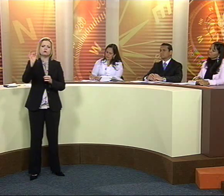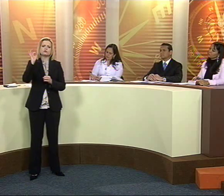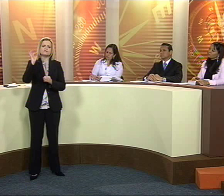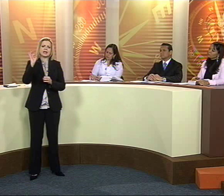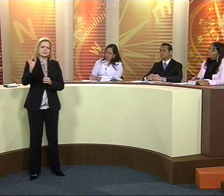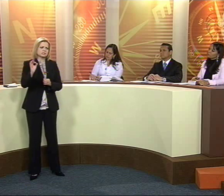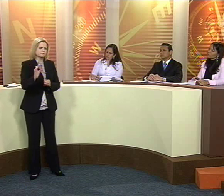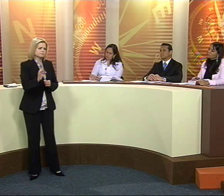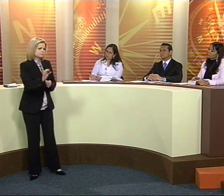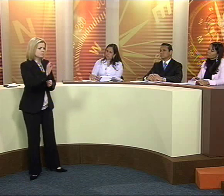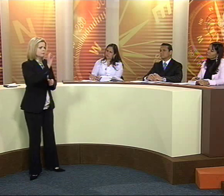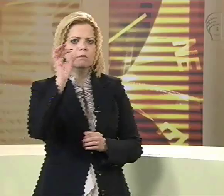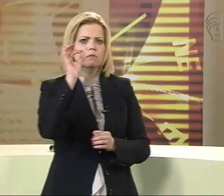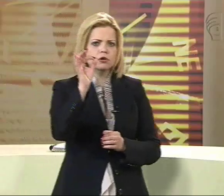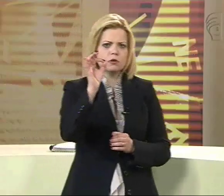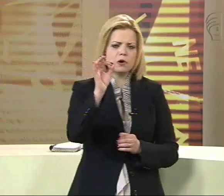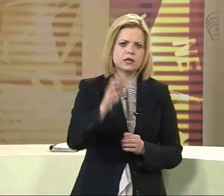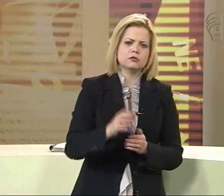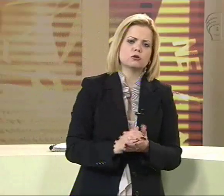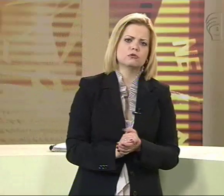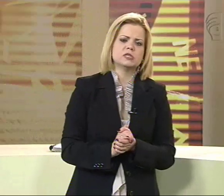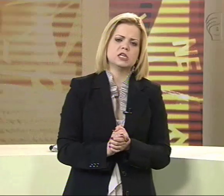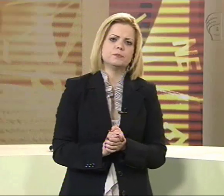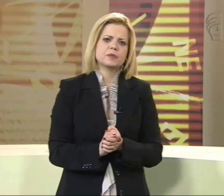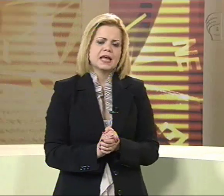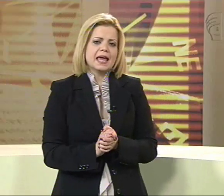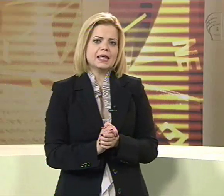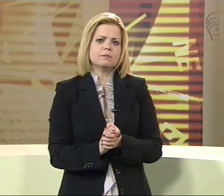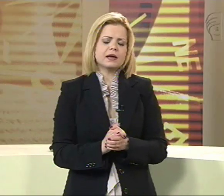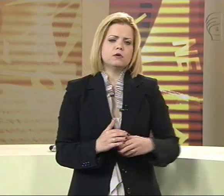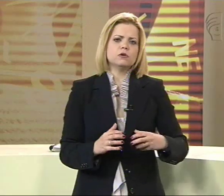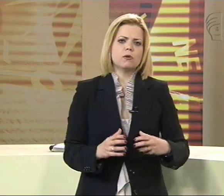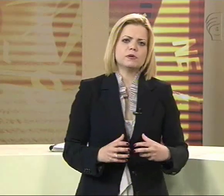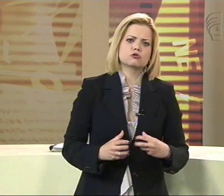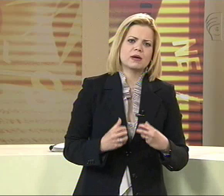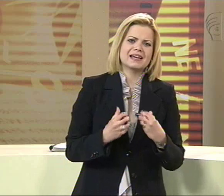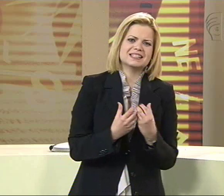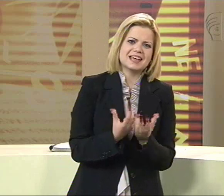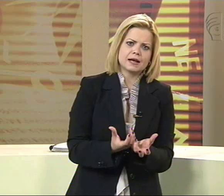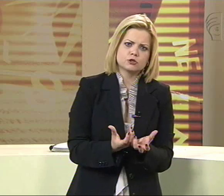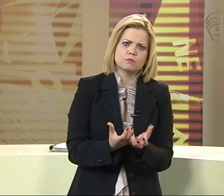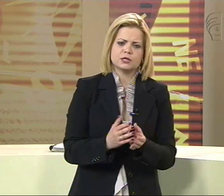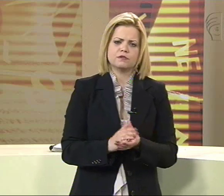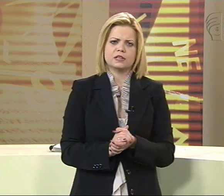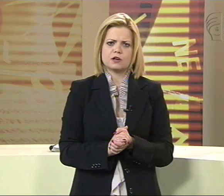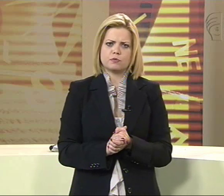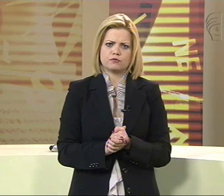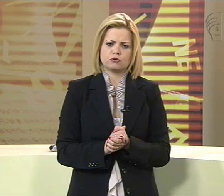Outro viés muito importante sobre o domicílio é lembrar que quando a pessoa ela exerce uma atividade